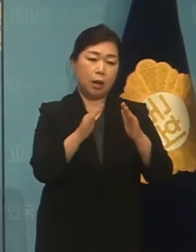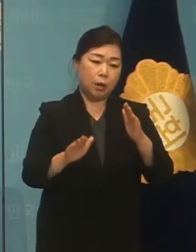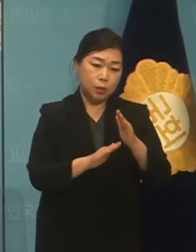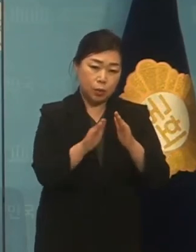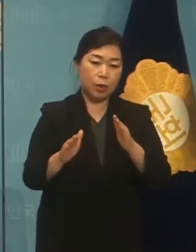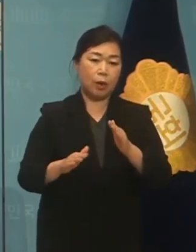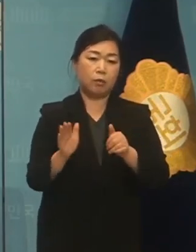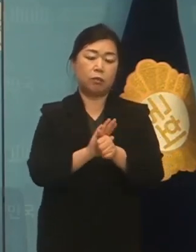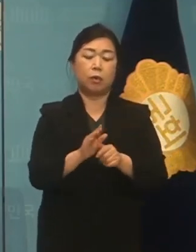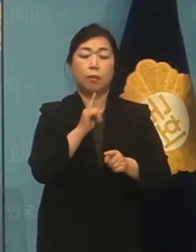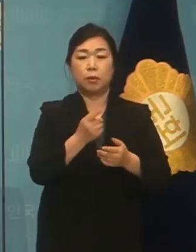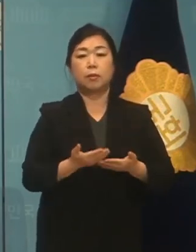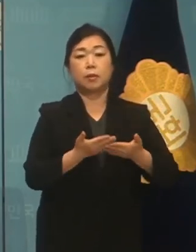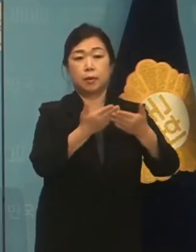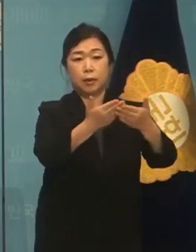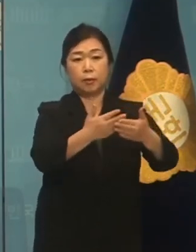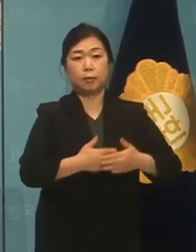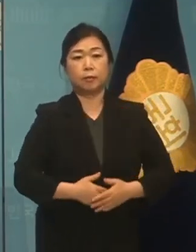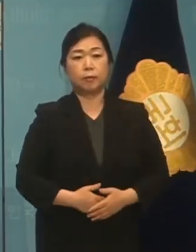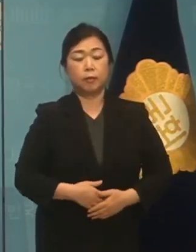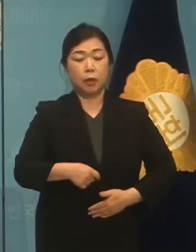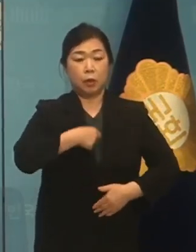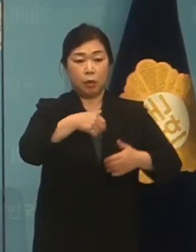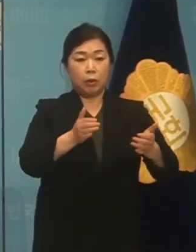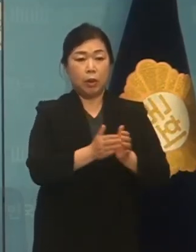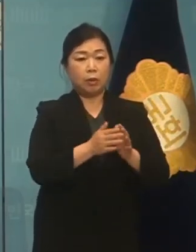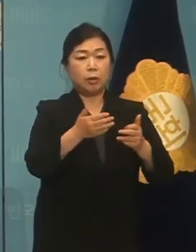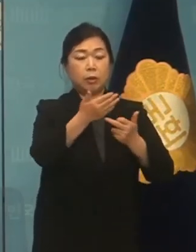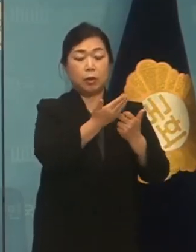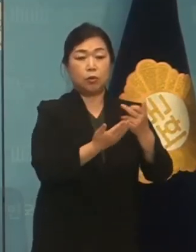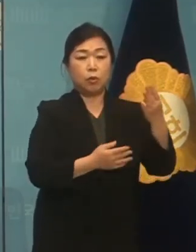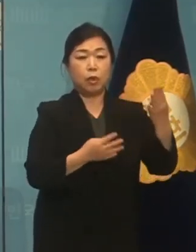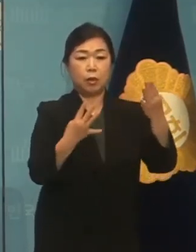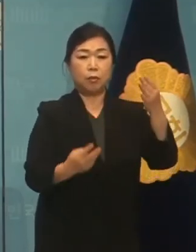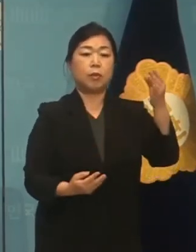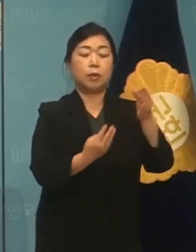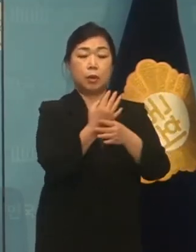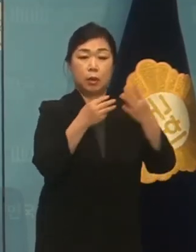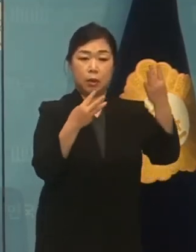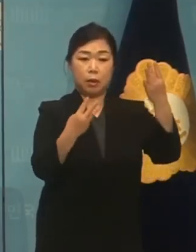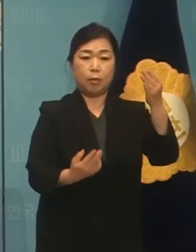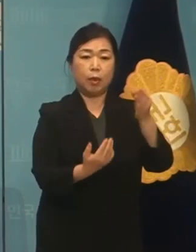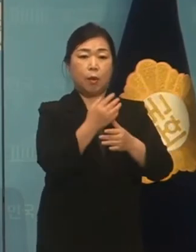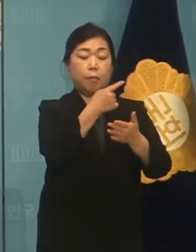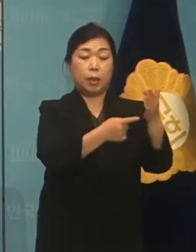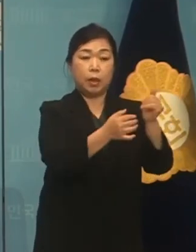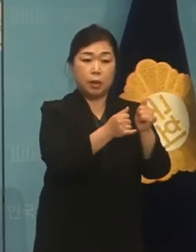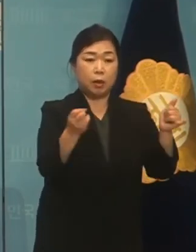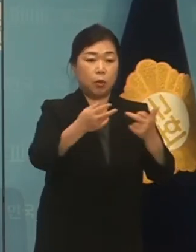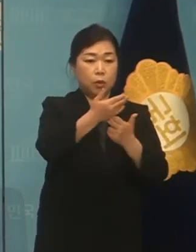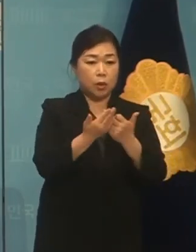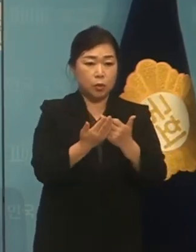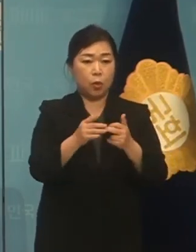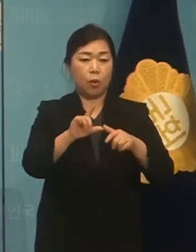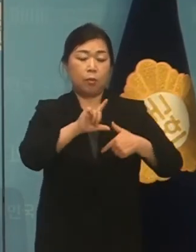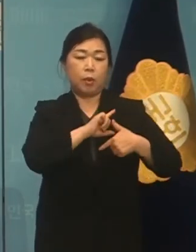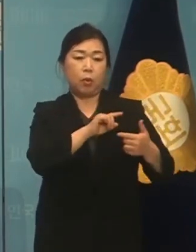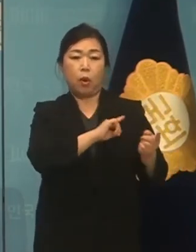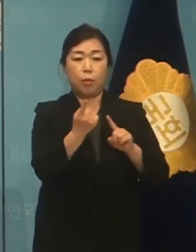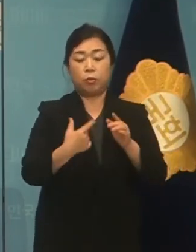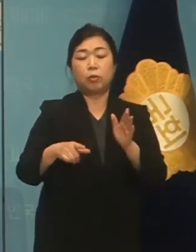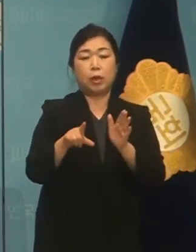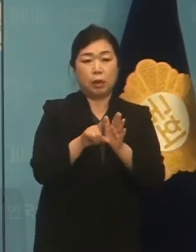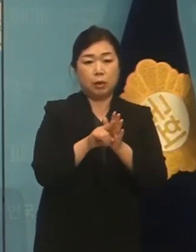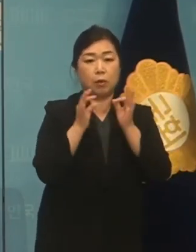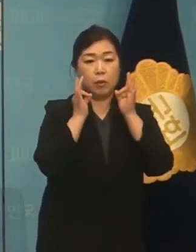다시 한번 위로를 전합니다. 정의당은 제주 4.3 사건 피해자들을 비롯한 제주도민의 명예 회복이 이루어질